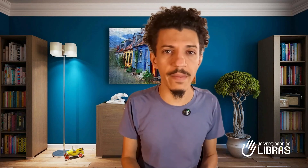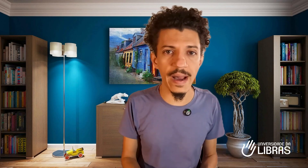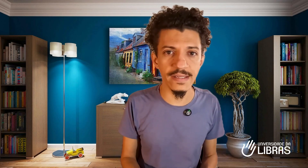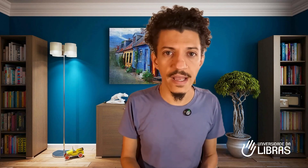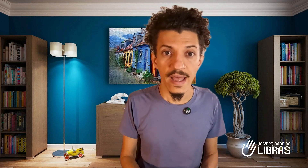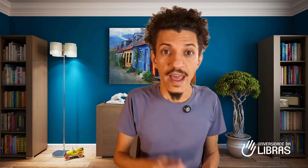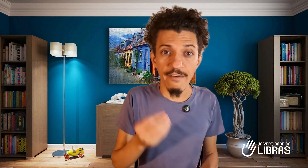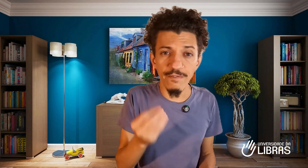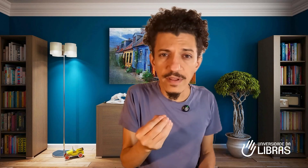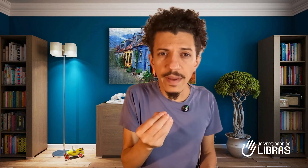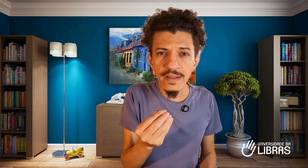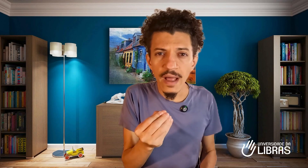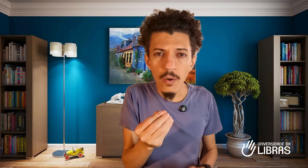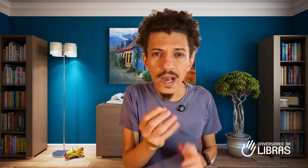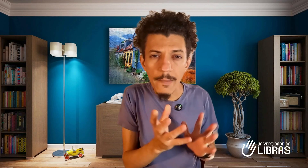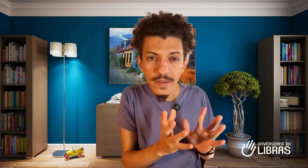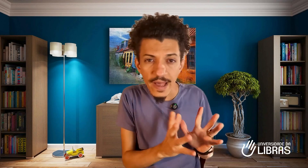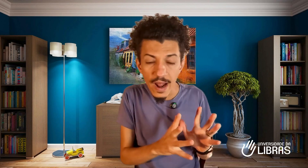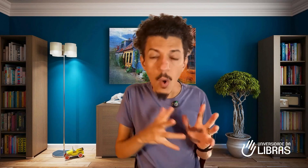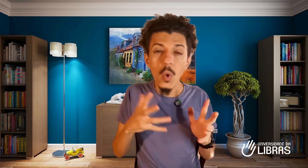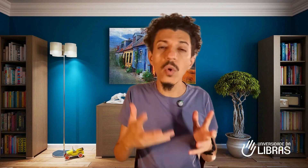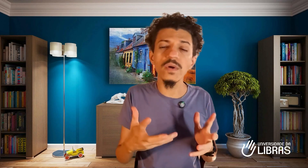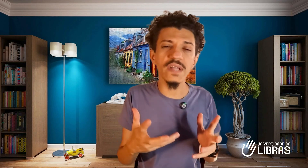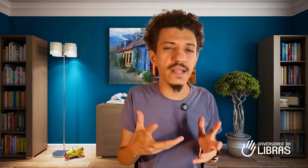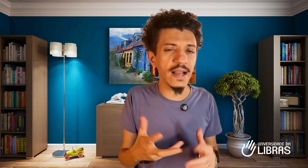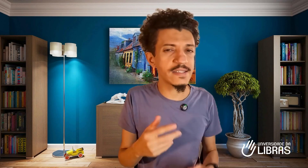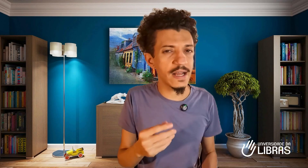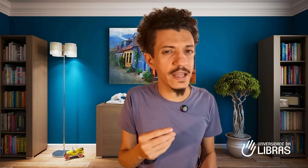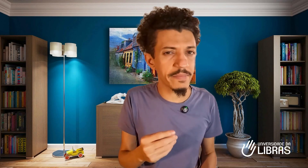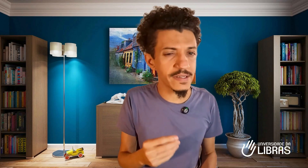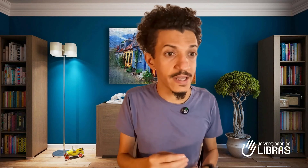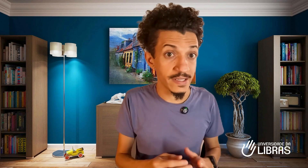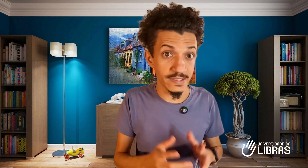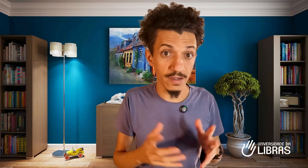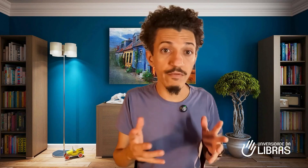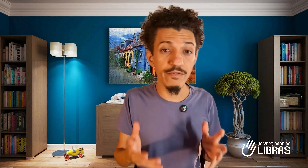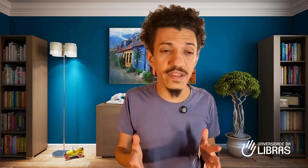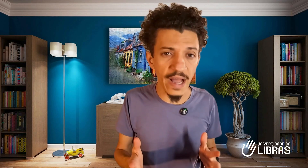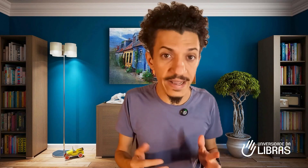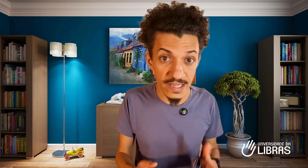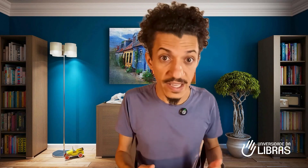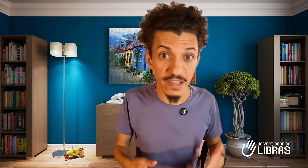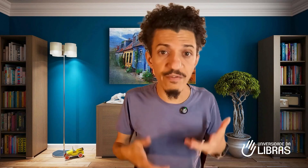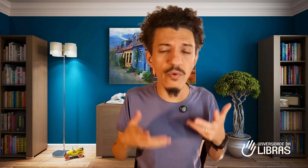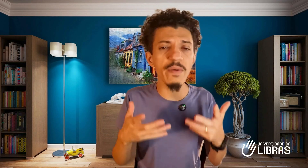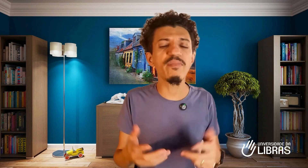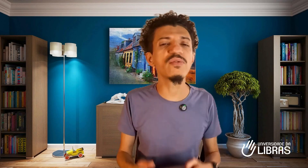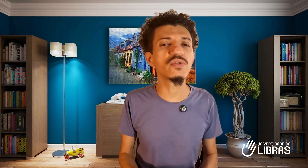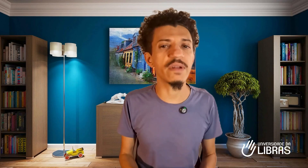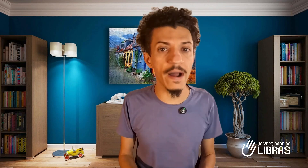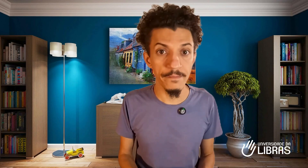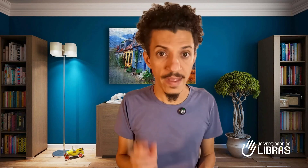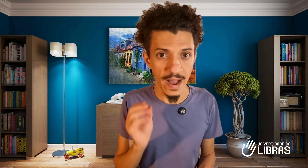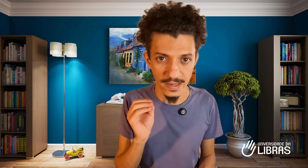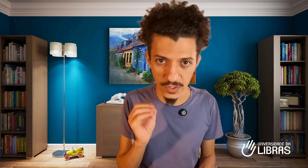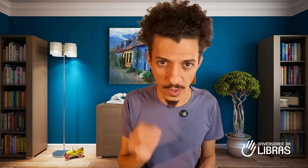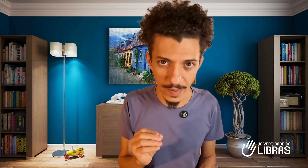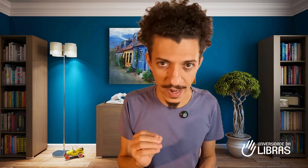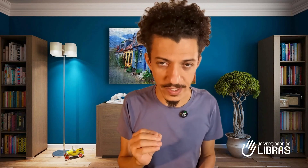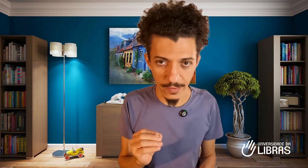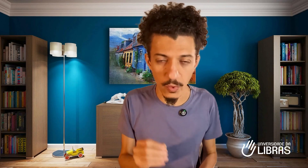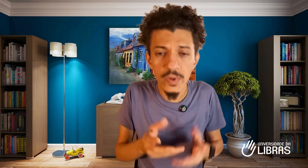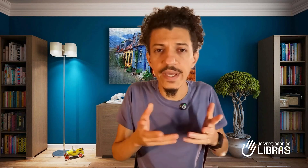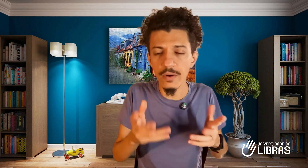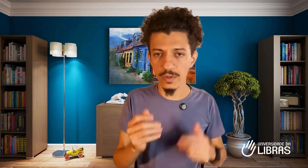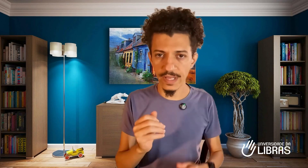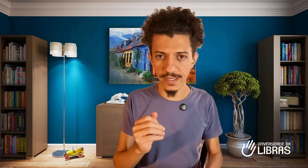ainda mais, é fundamental captar alguns detalhes da Libras que são vitais, que vão impulsionar a sua